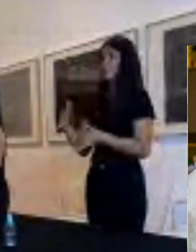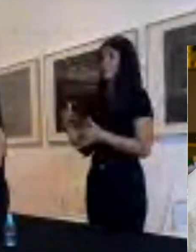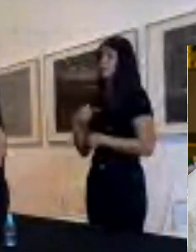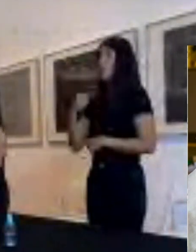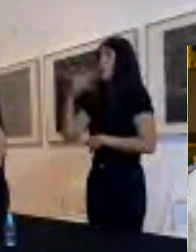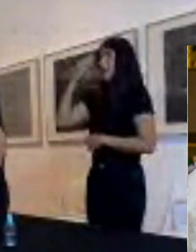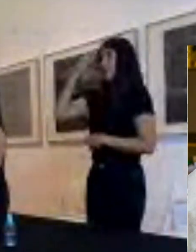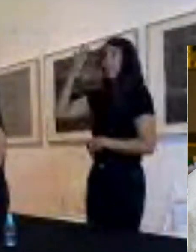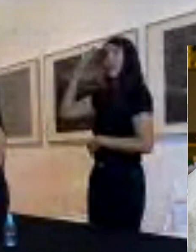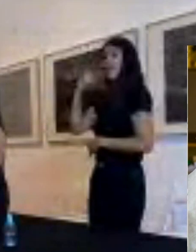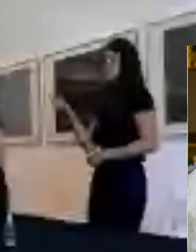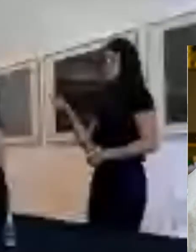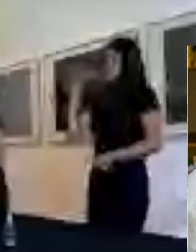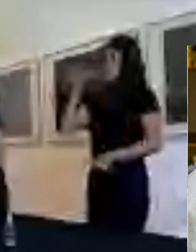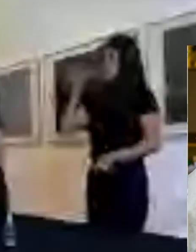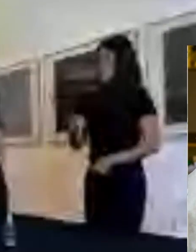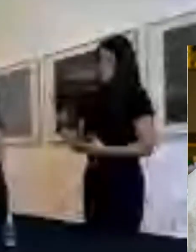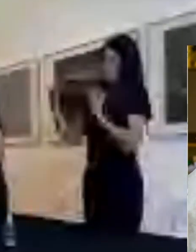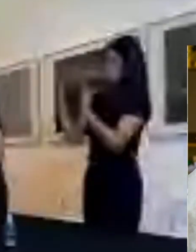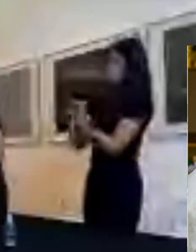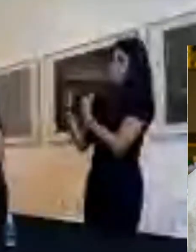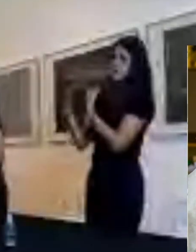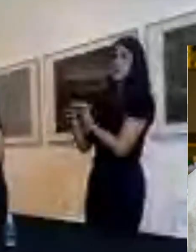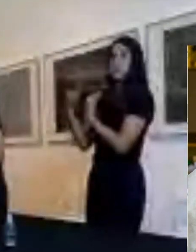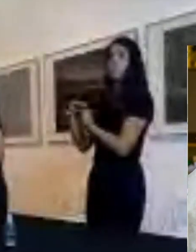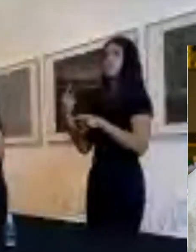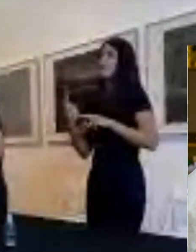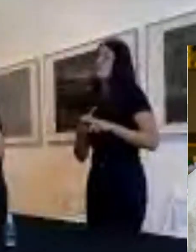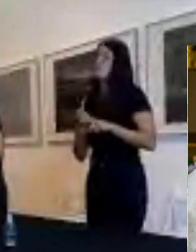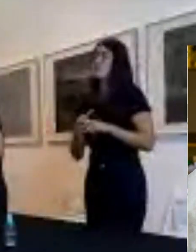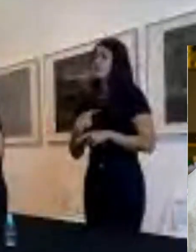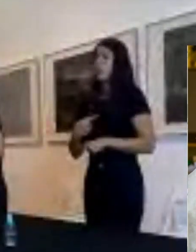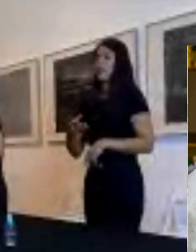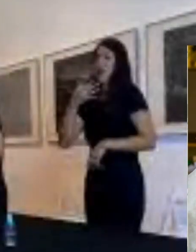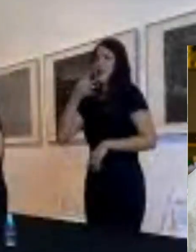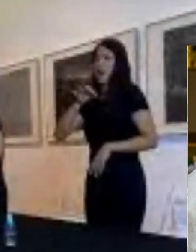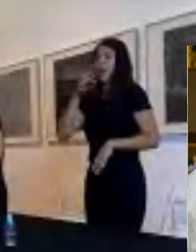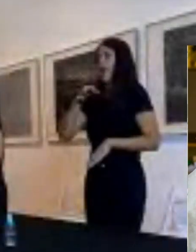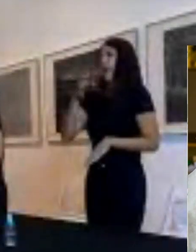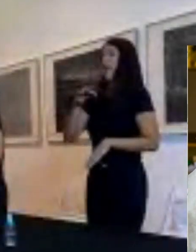día, nos explicaron, estuvieron conversando, yo siempre he sido buena para hablar.